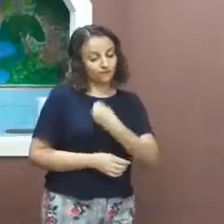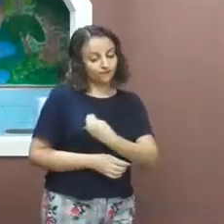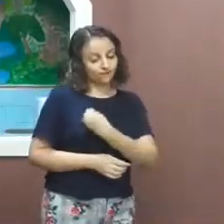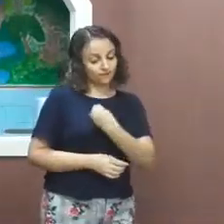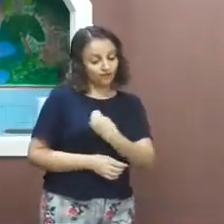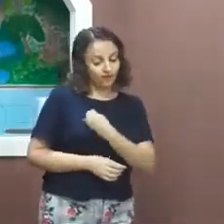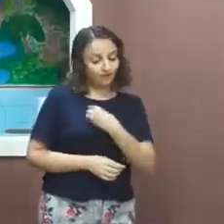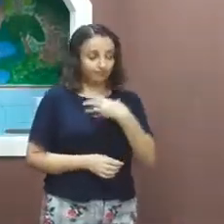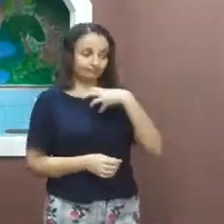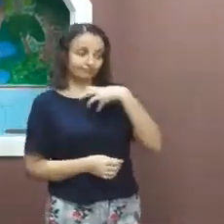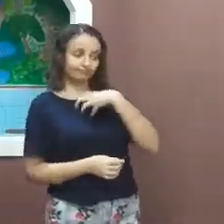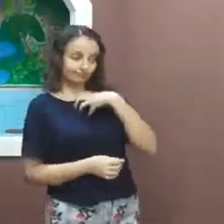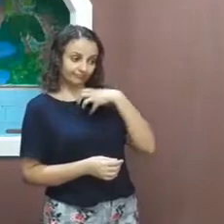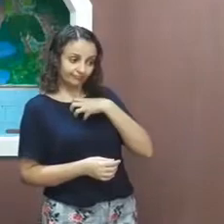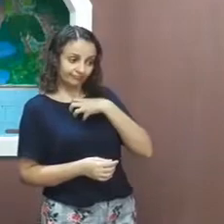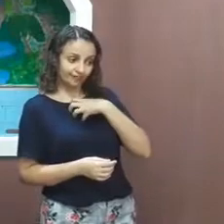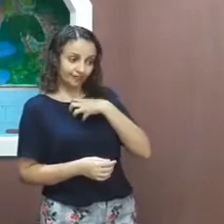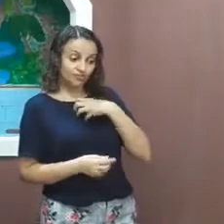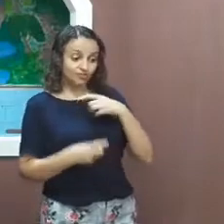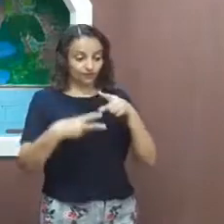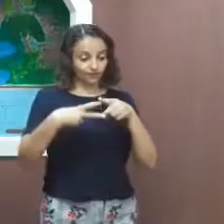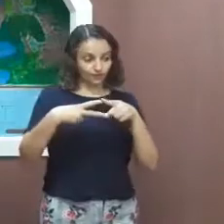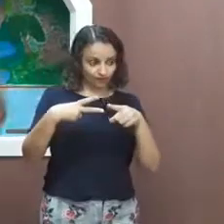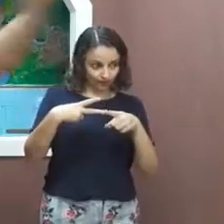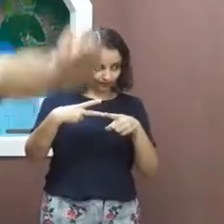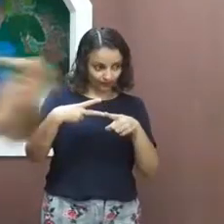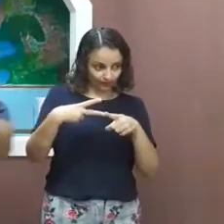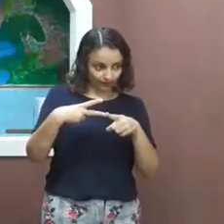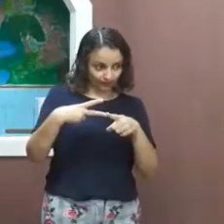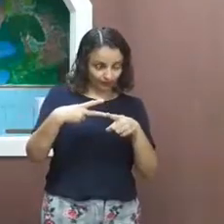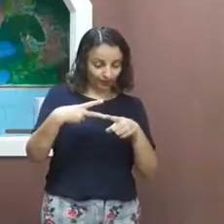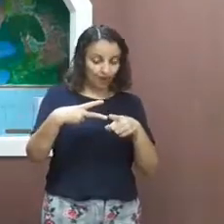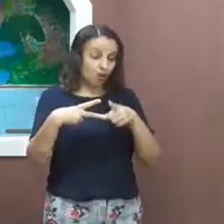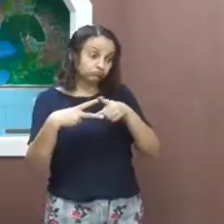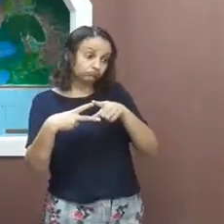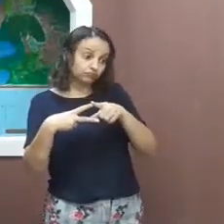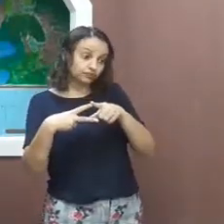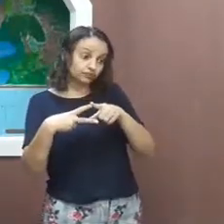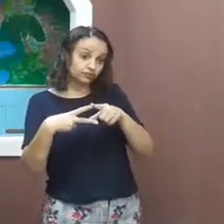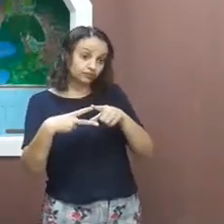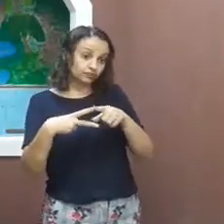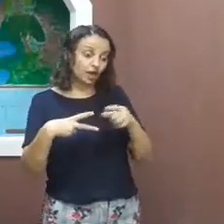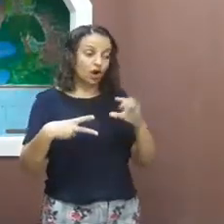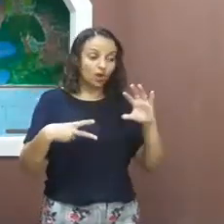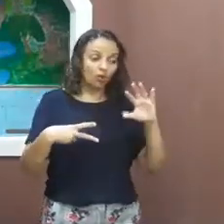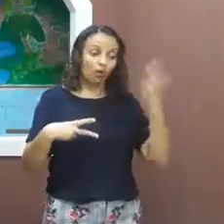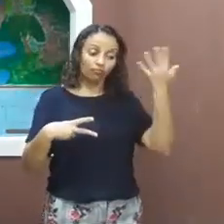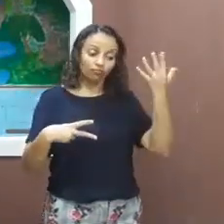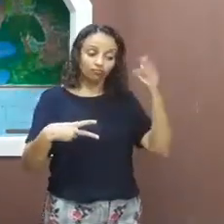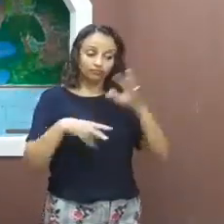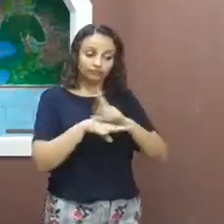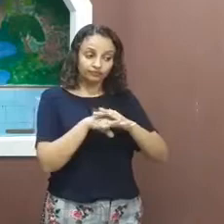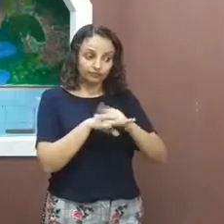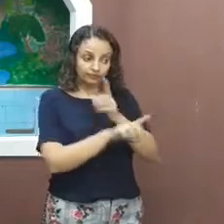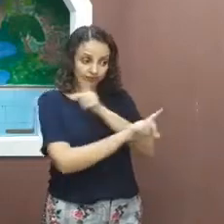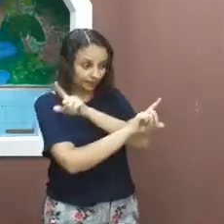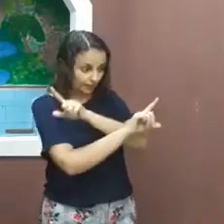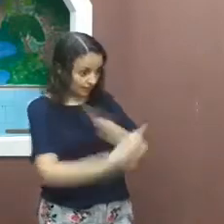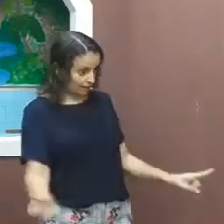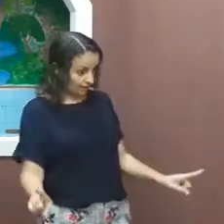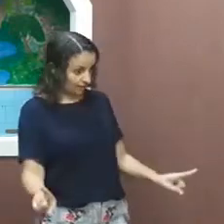você pode, duas coisas, ou fazer com que isso não venha na sua vida, em muitos casos, em